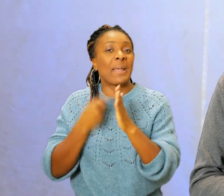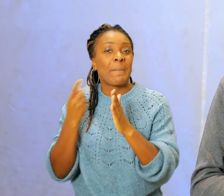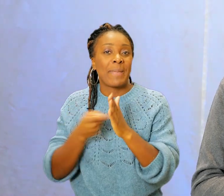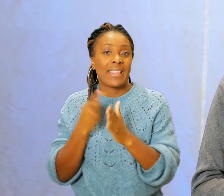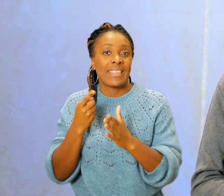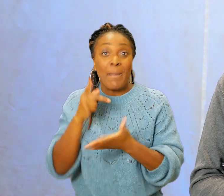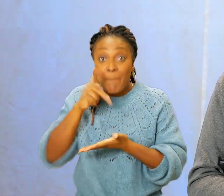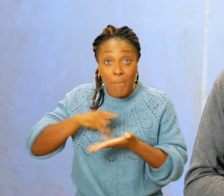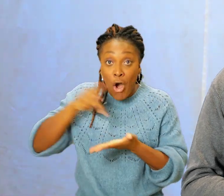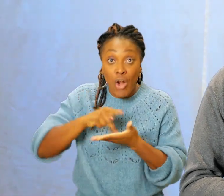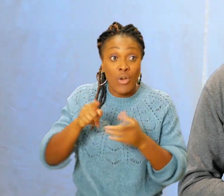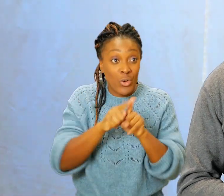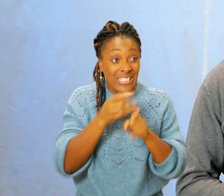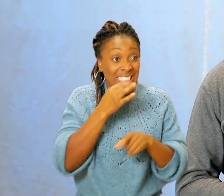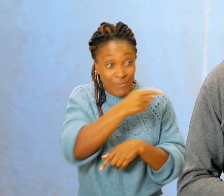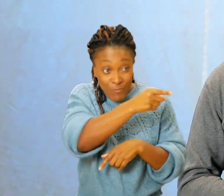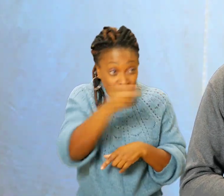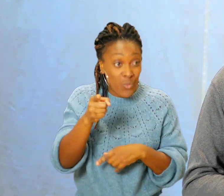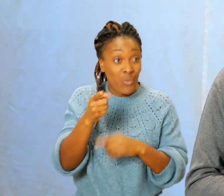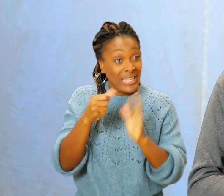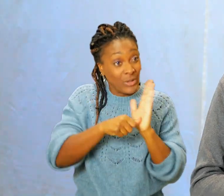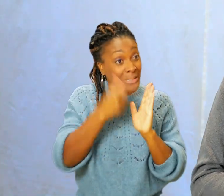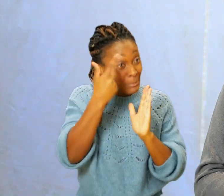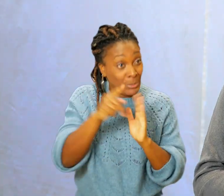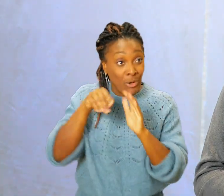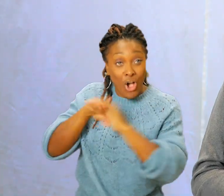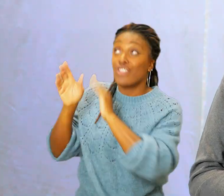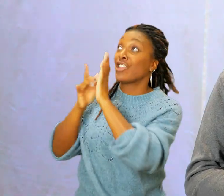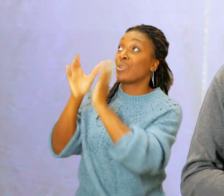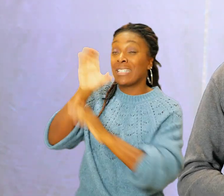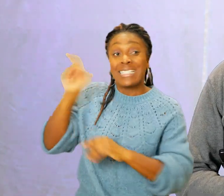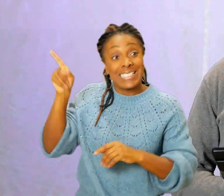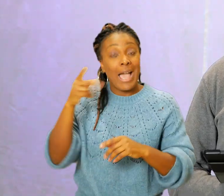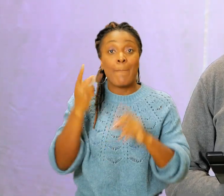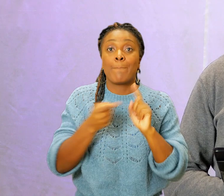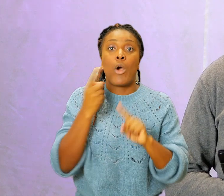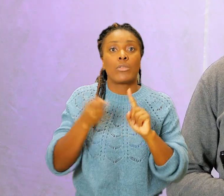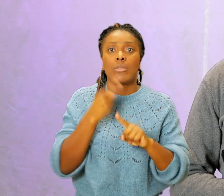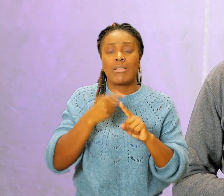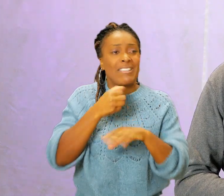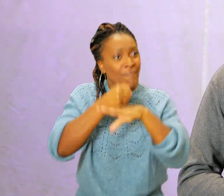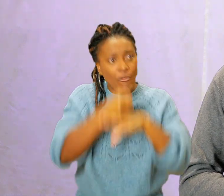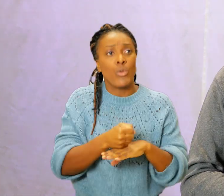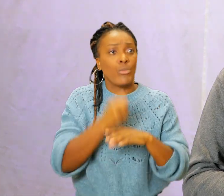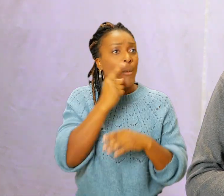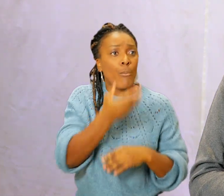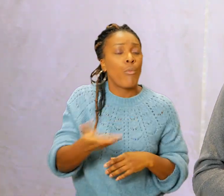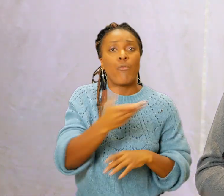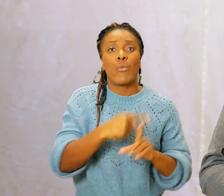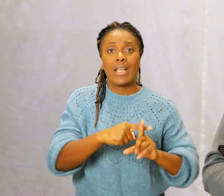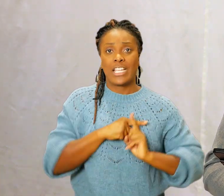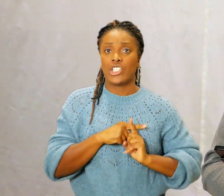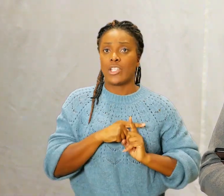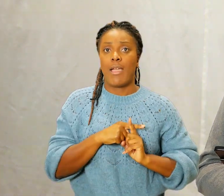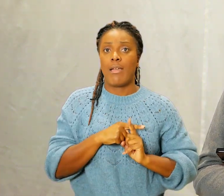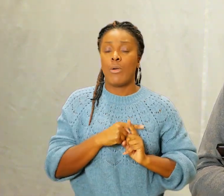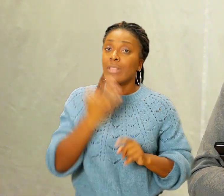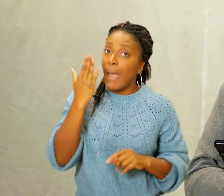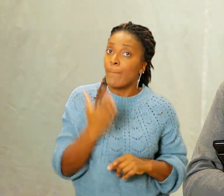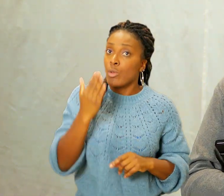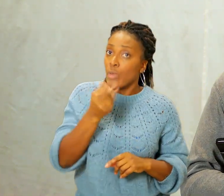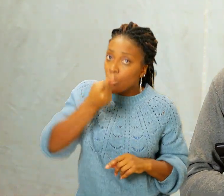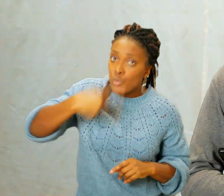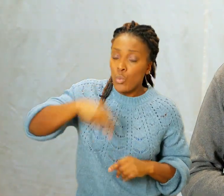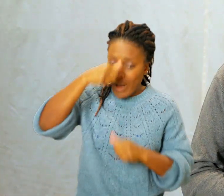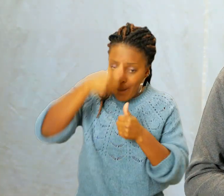qui ils étaient en Jésus-Christ, parce que c'est une pierre de fondation dans la vie du croyant. Et on a besoin aujourd'hui de se rappeler